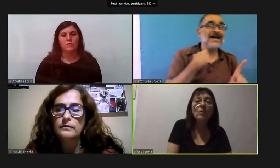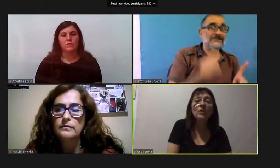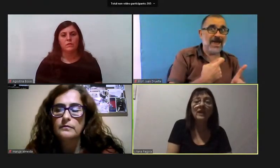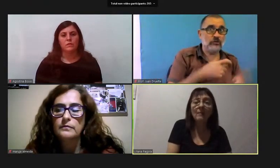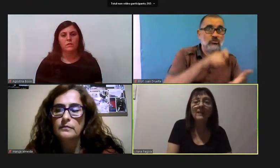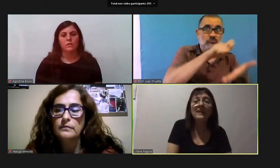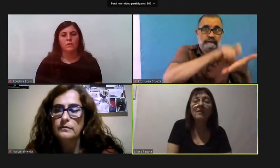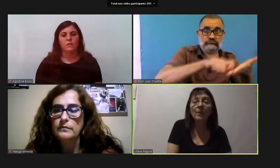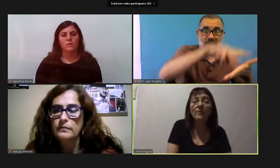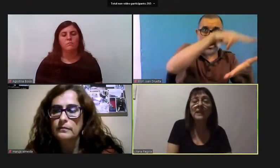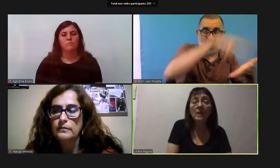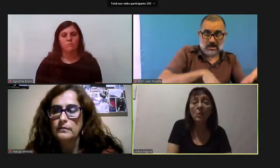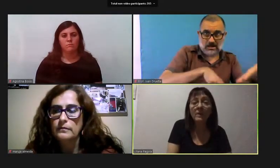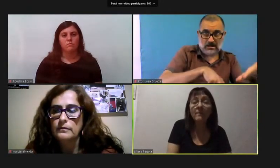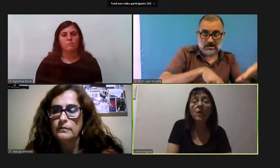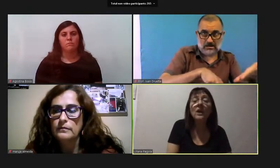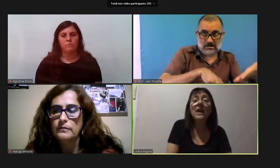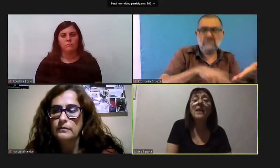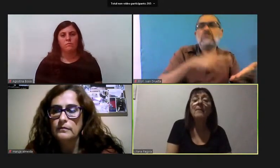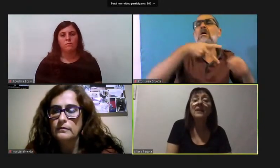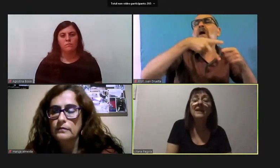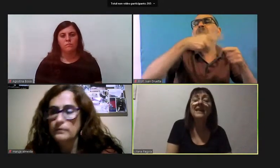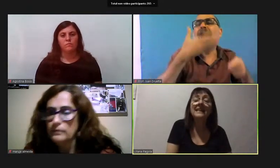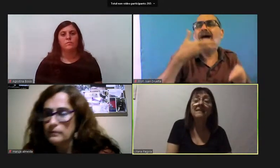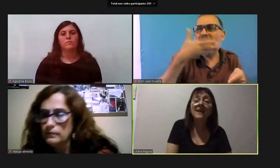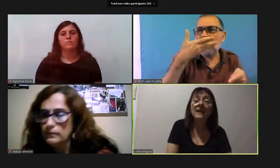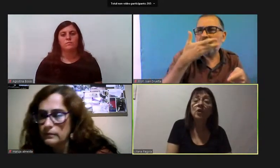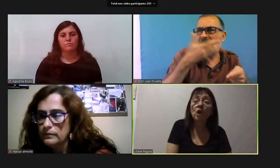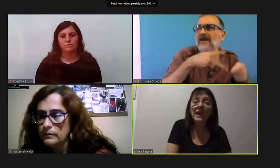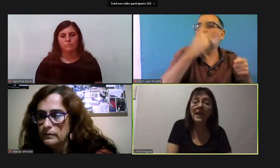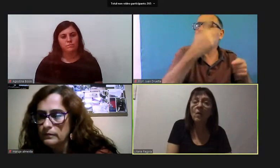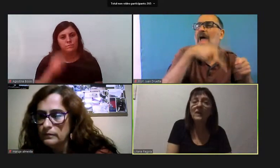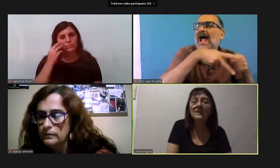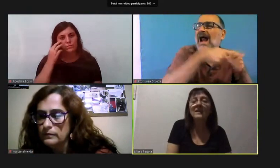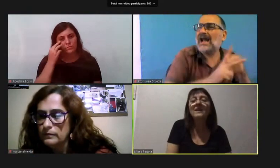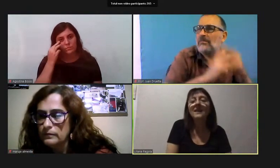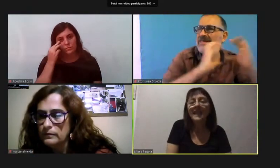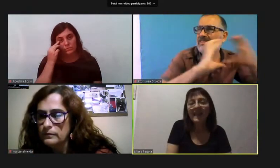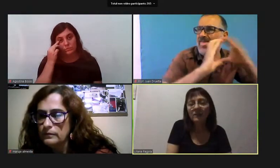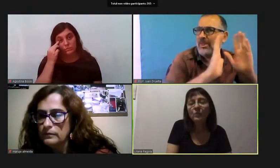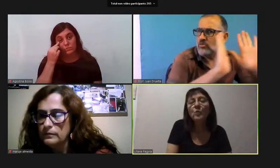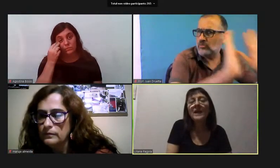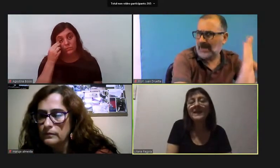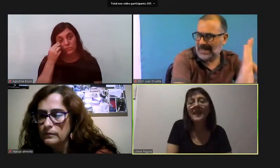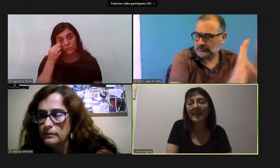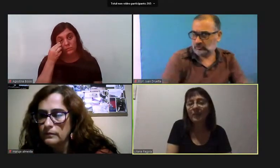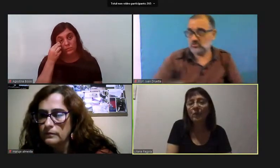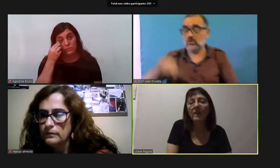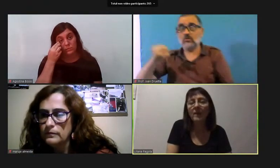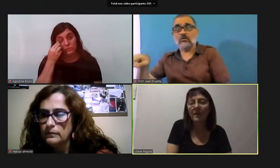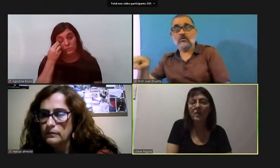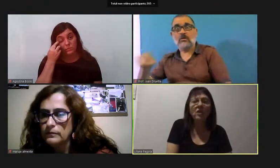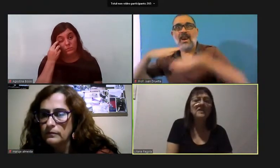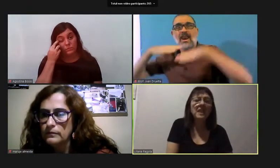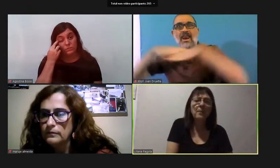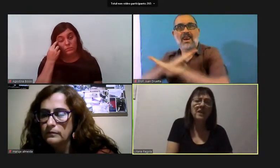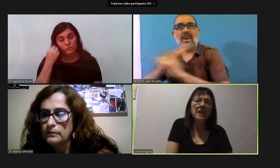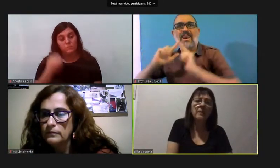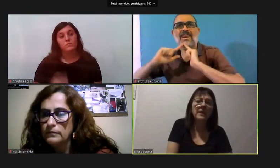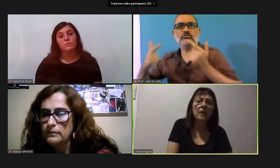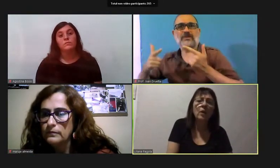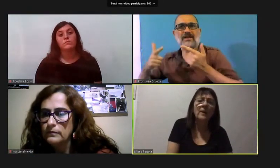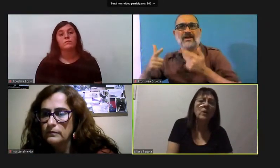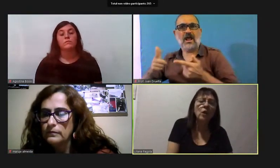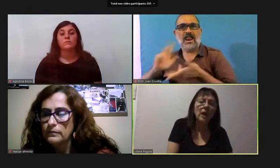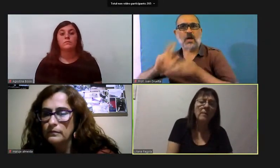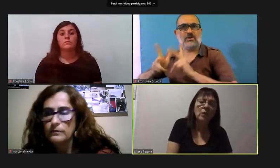ahí es cuando realmente hablamos de bilingüismo, de aprender y trabajar en 2 lenguas, lectura y escritura del español. Si después quieren